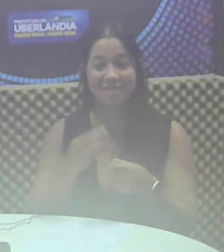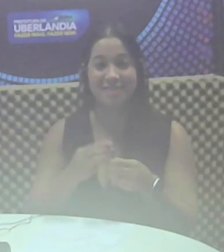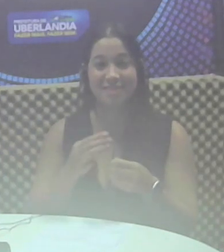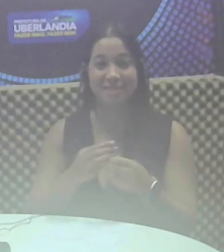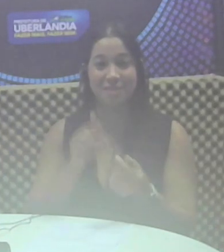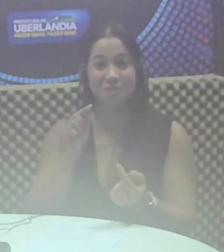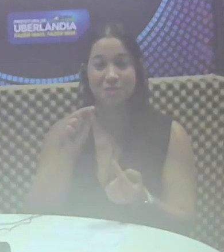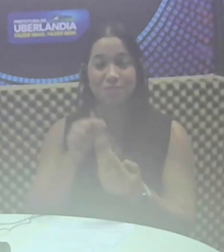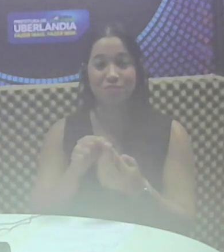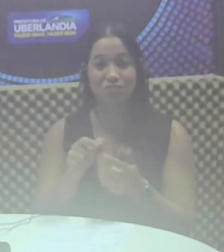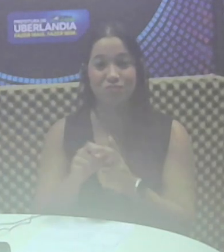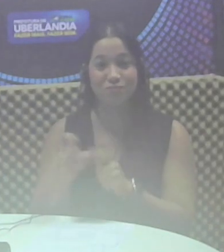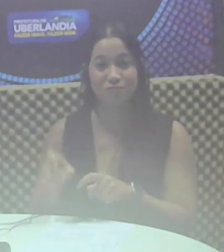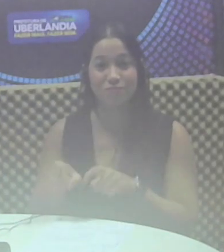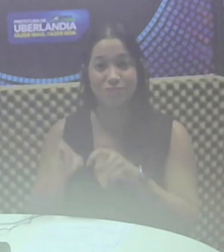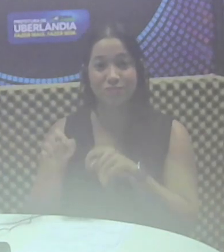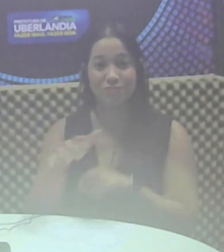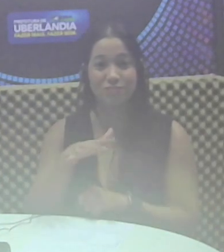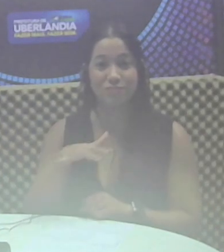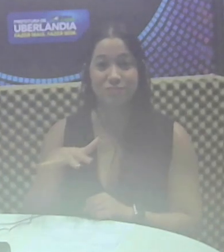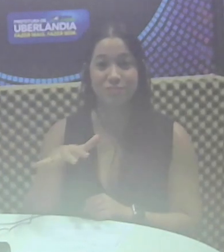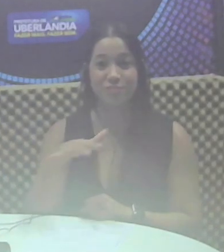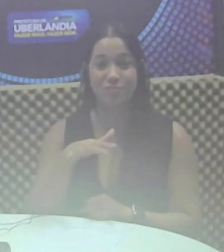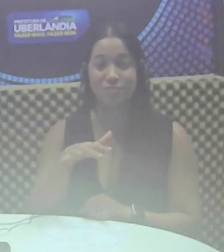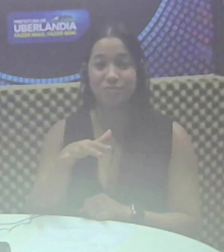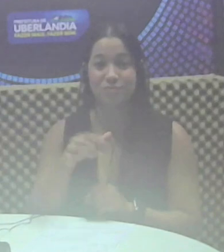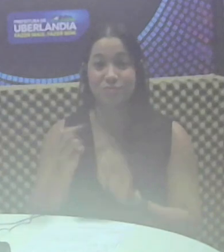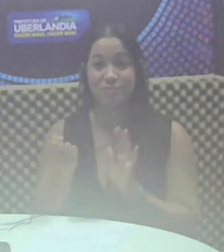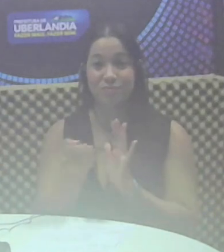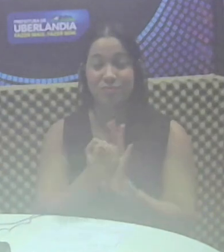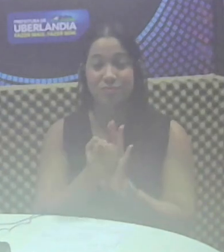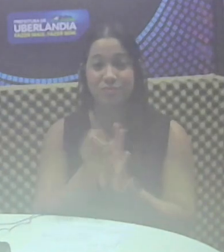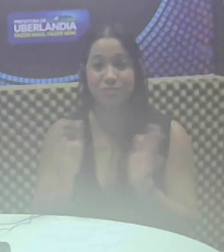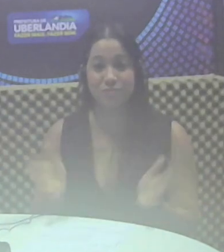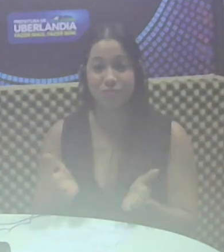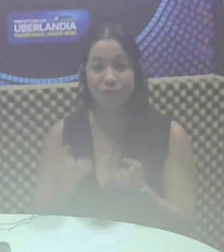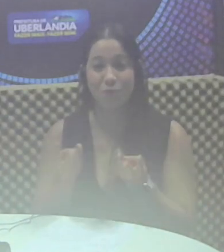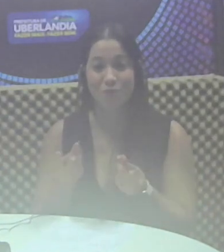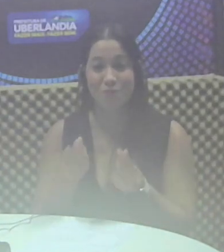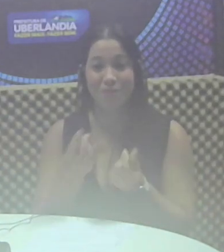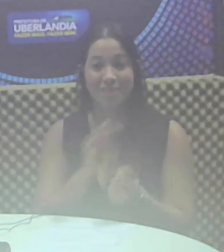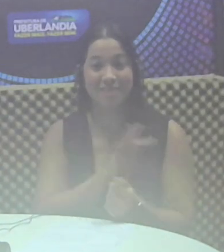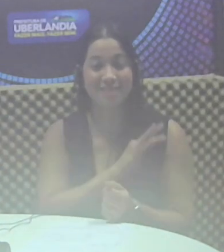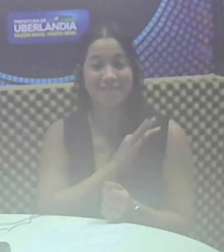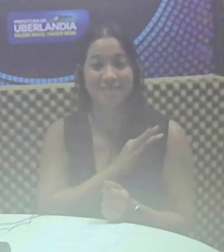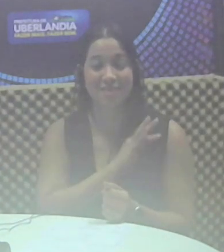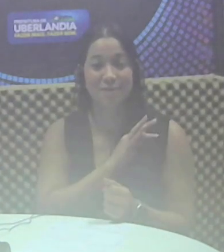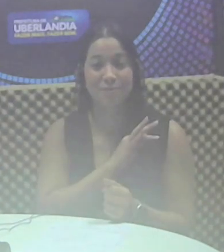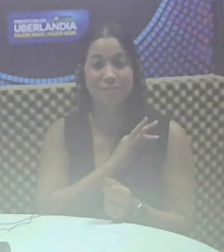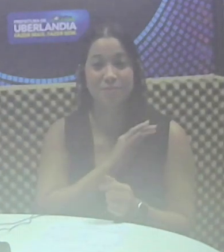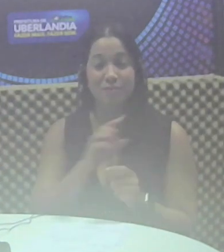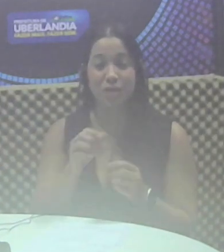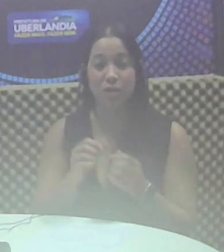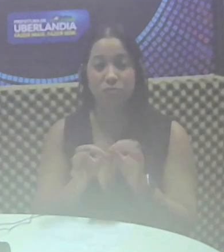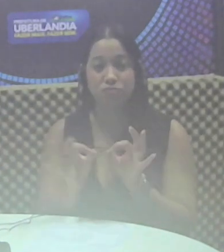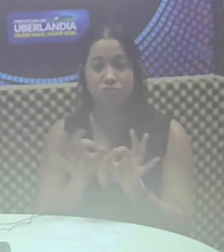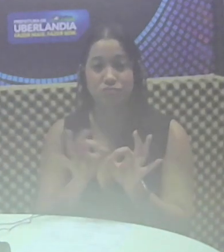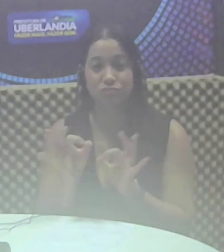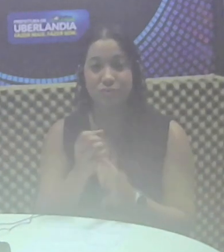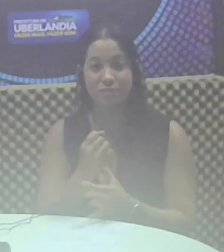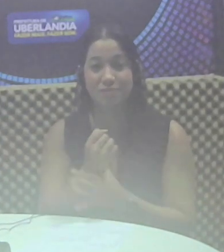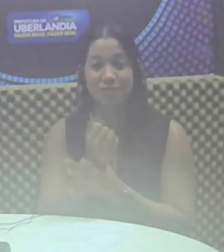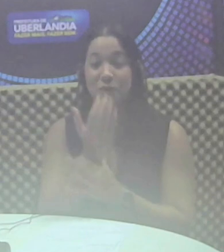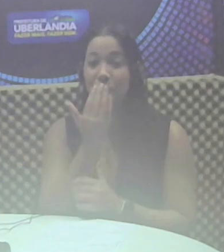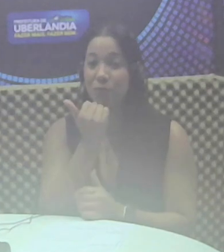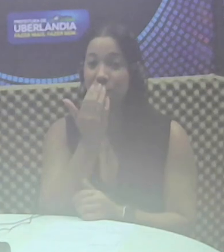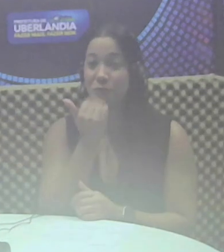prol dos pequenos produtores locais. A certificação corrobora a qualidade técnica da produção, manipulação e segurança